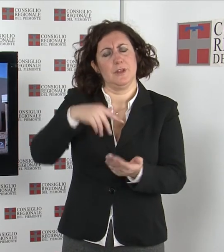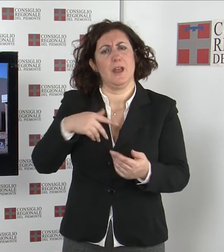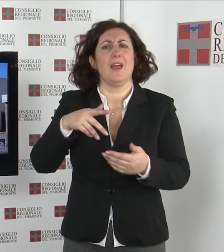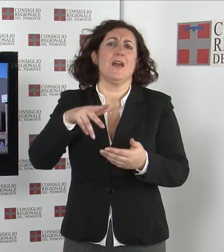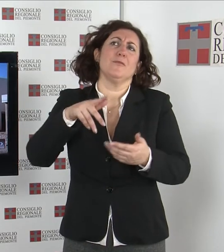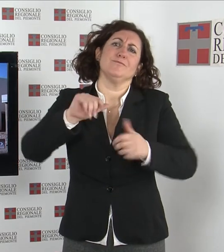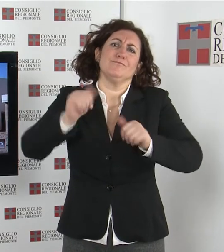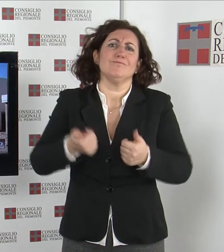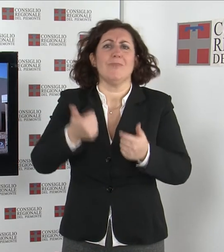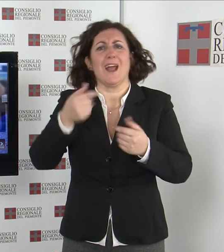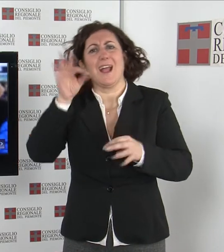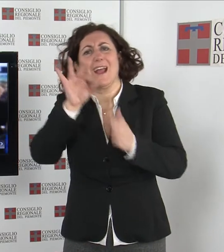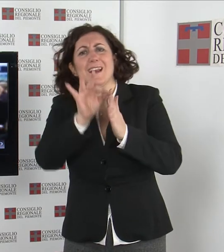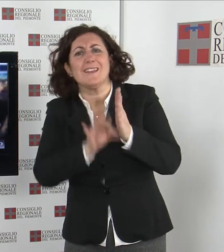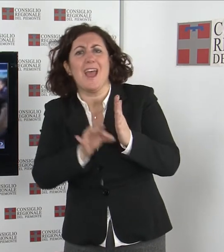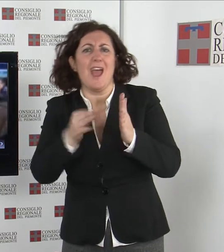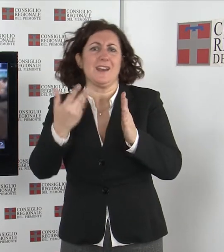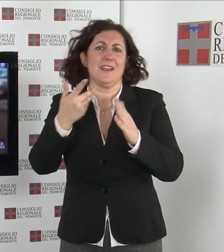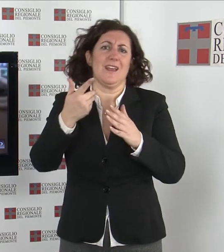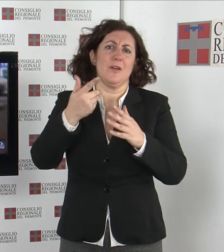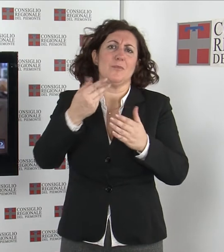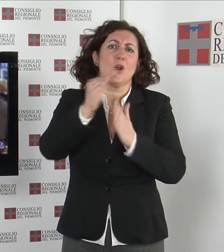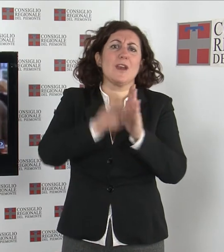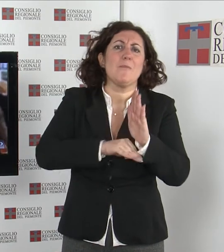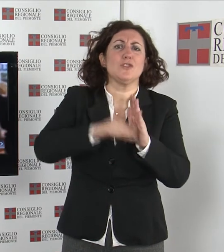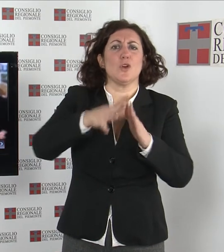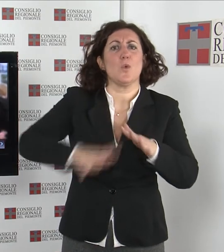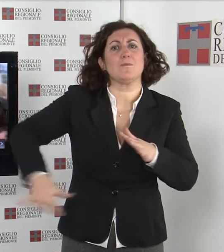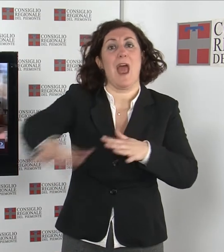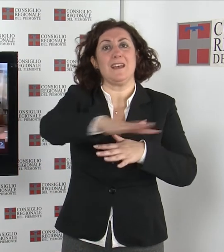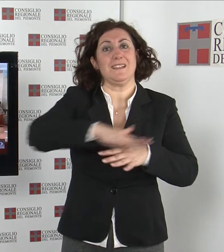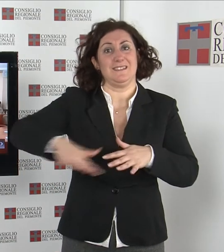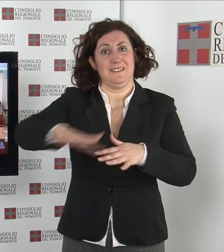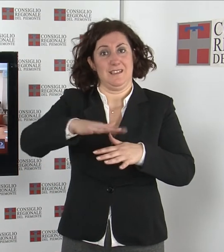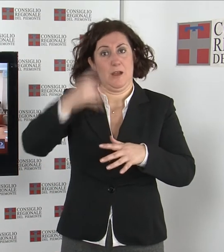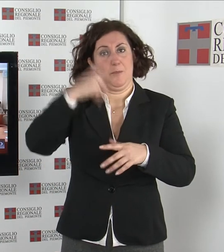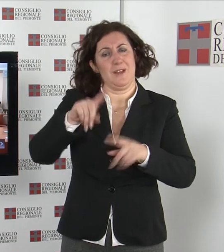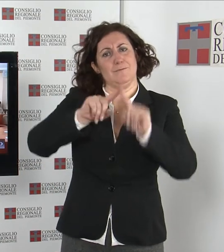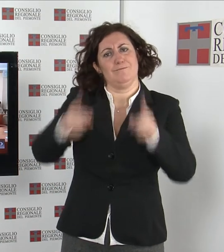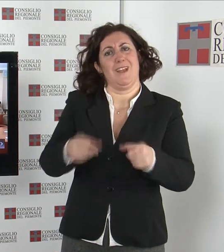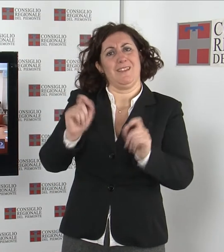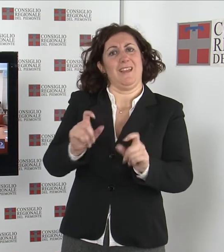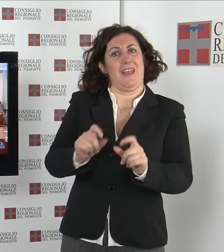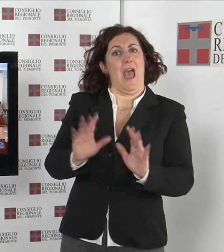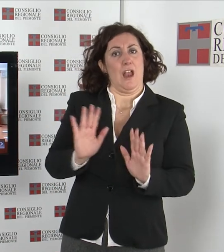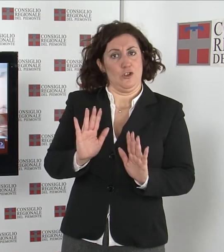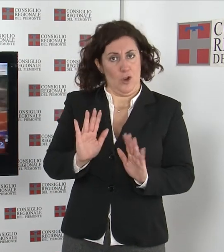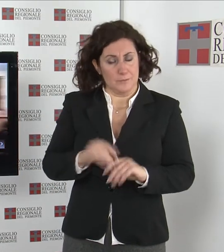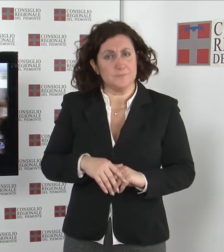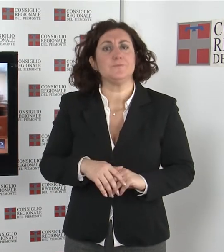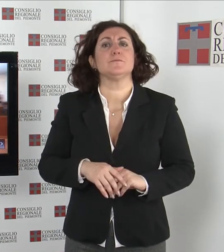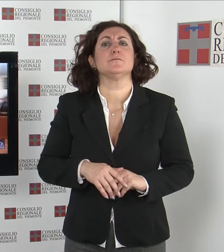dei criteri di programmazione urbanistica per l'insediamento del Commercio al dettaglio in sede fissa in apertura della seduta pomeridiana